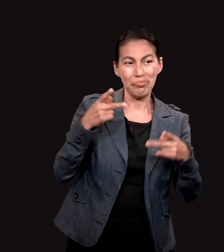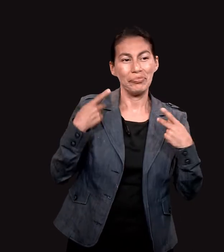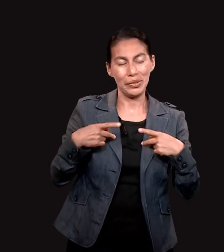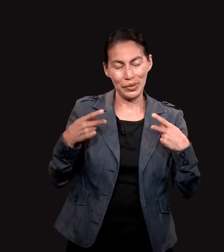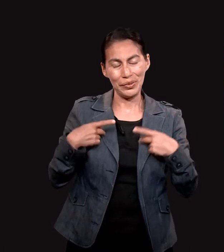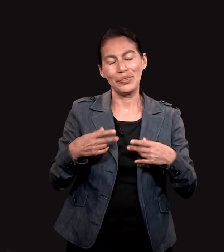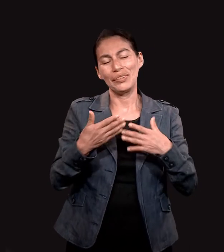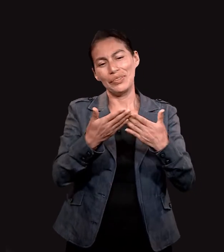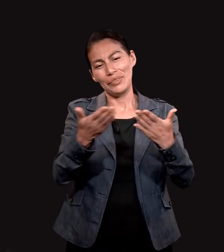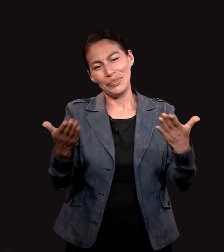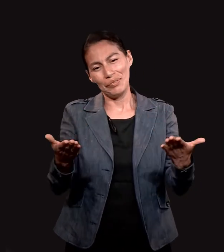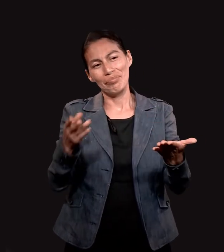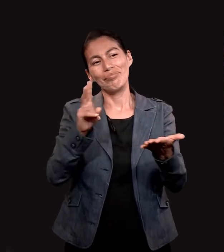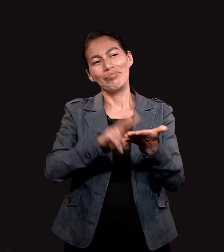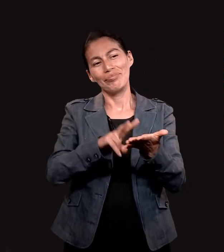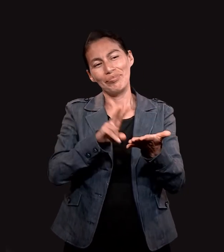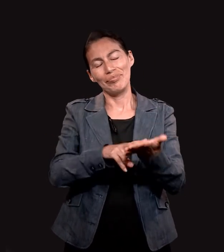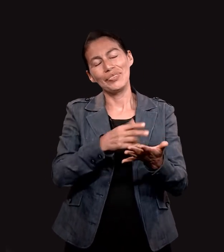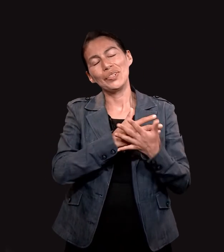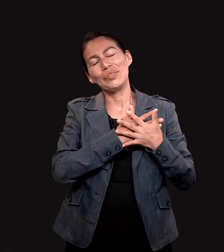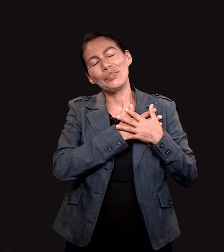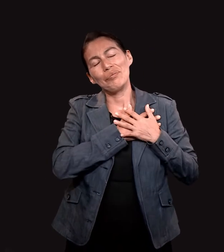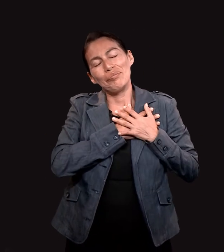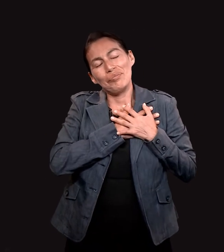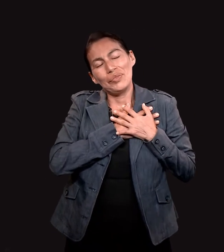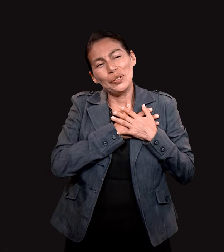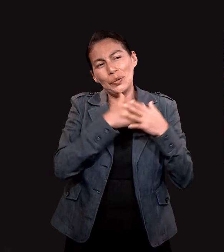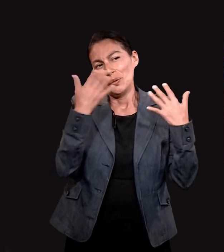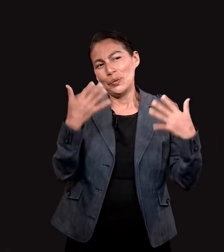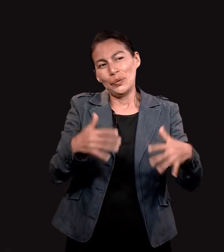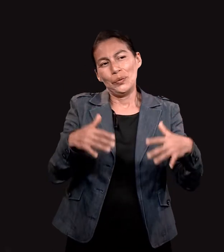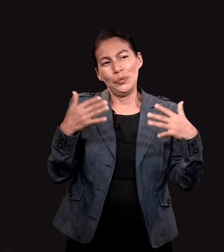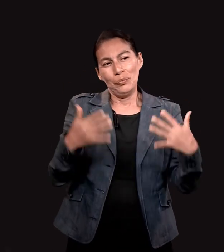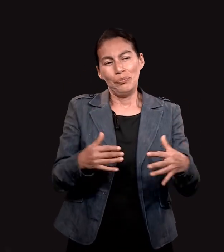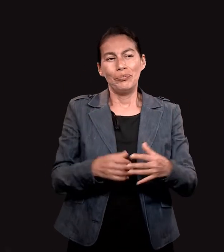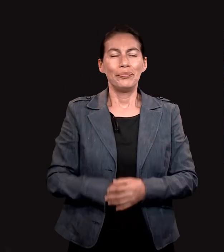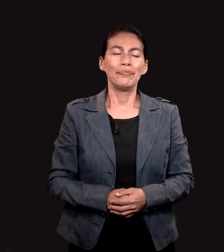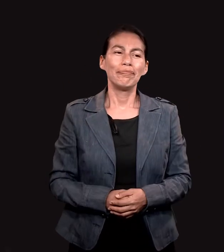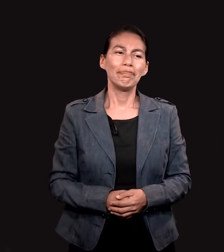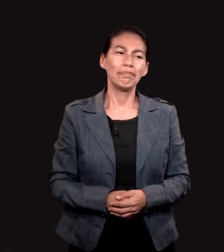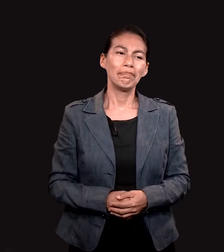personas. Sí. Que hay que valorar y amar.